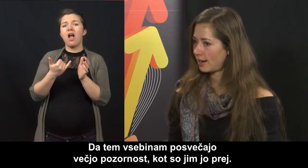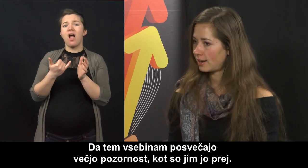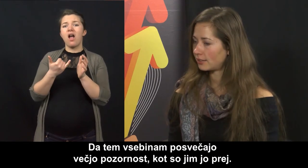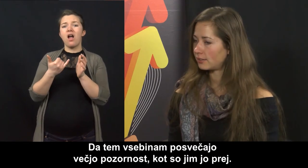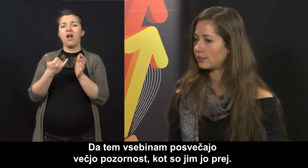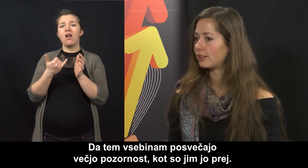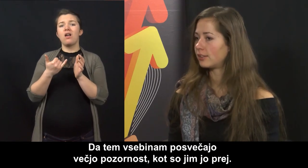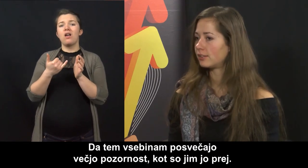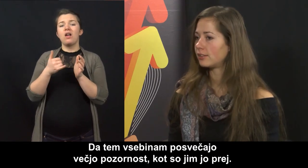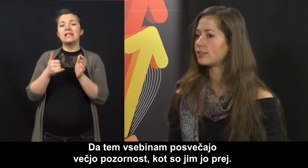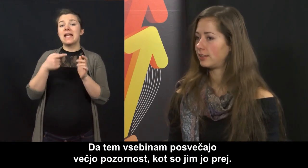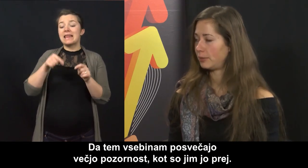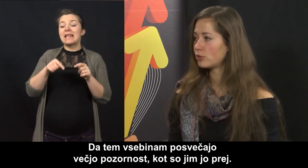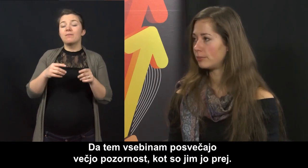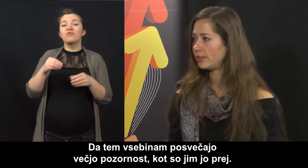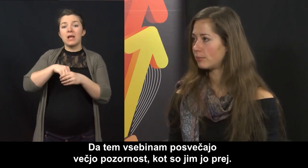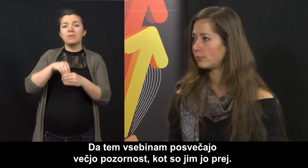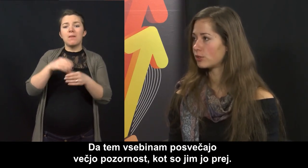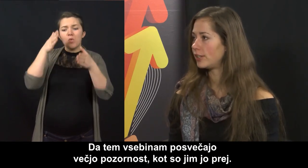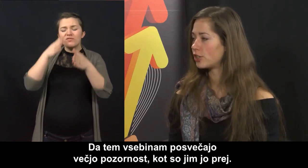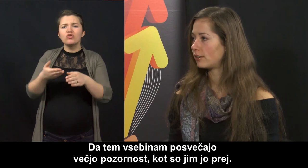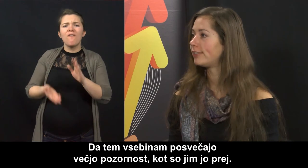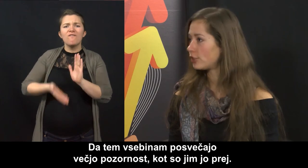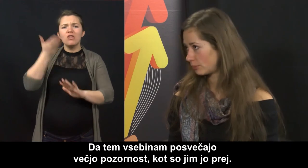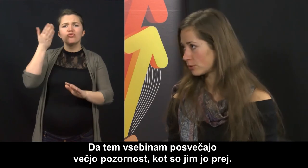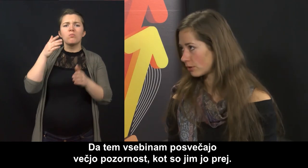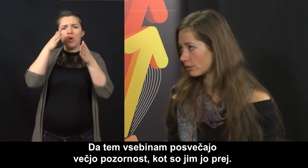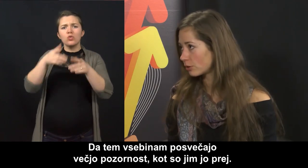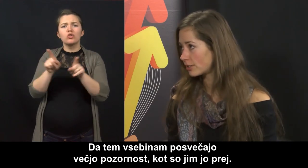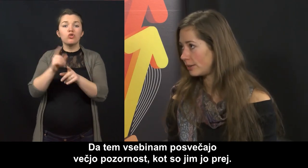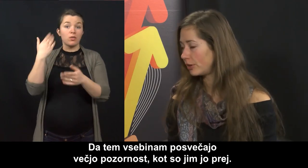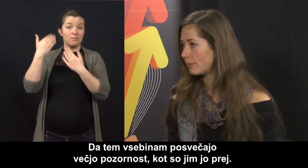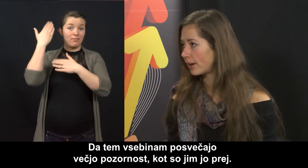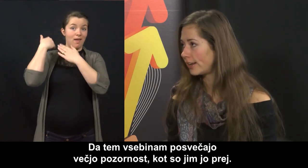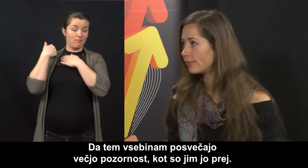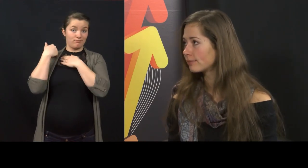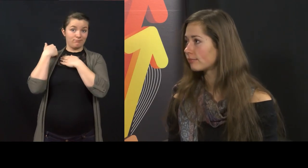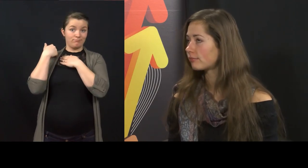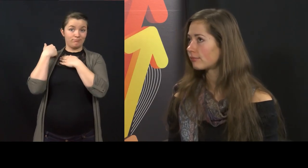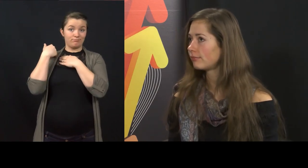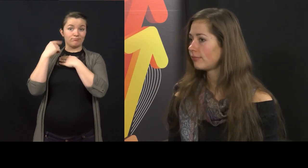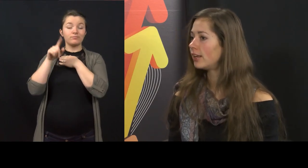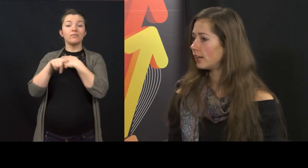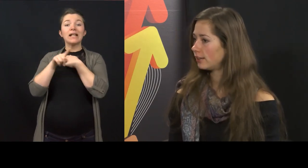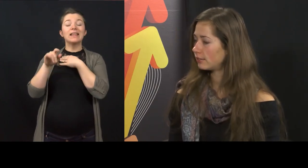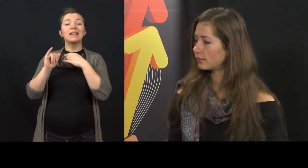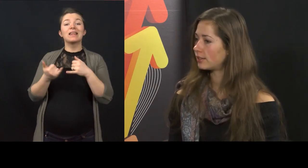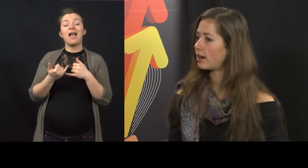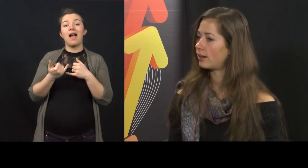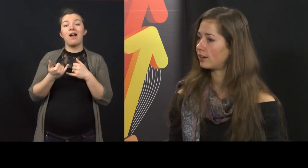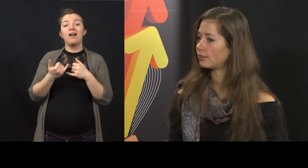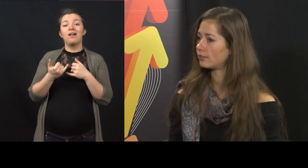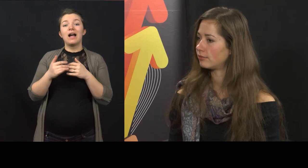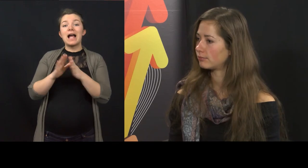da se tem vsebinam posveča večja pozornost, kot se jim jo je prej, in